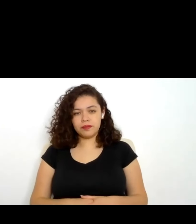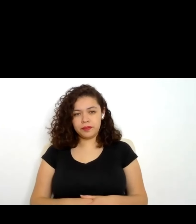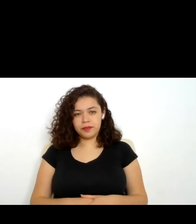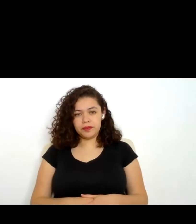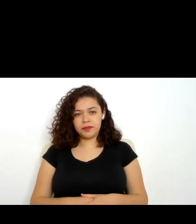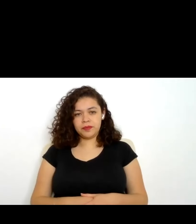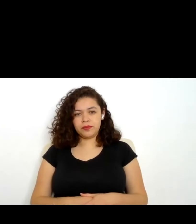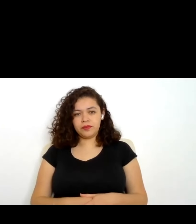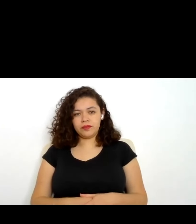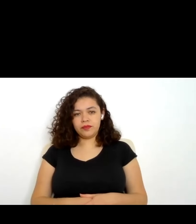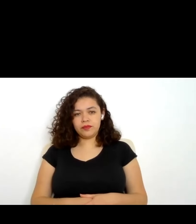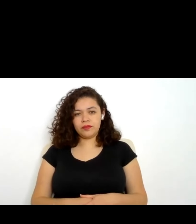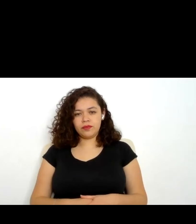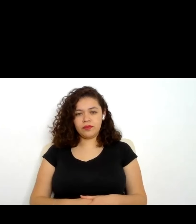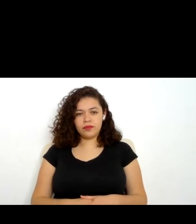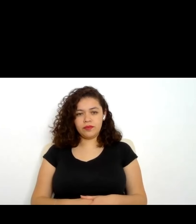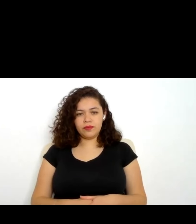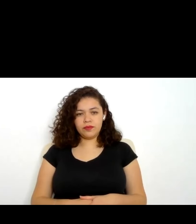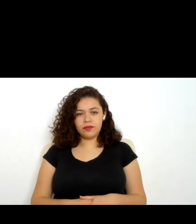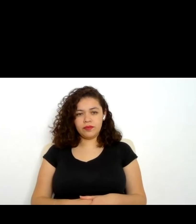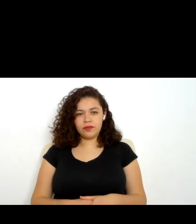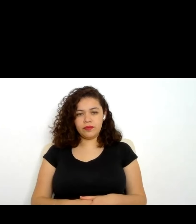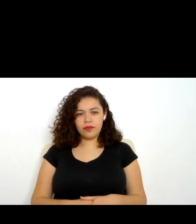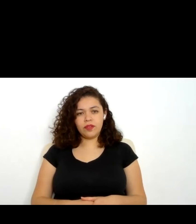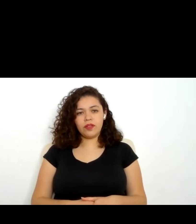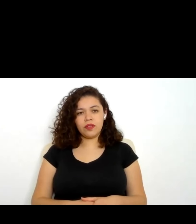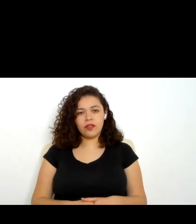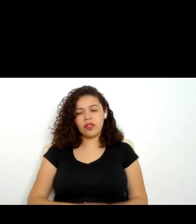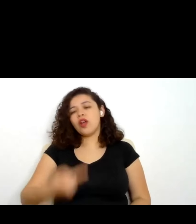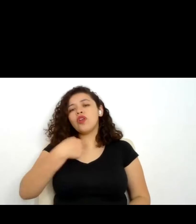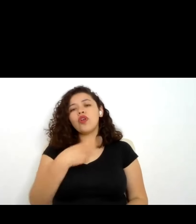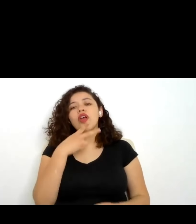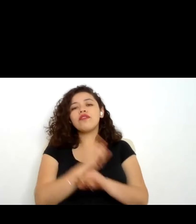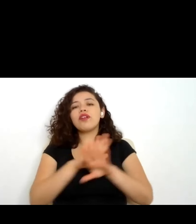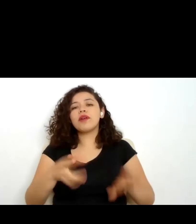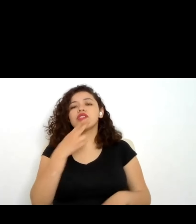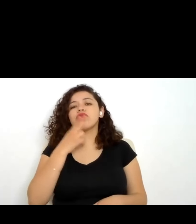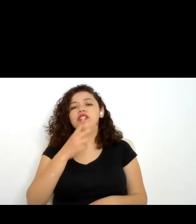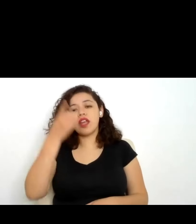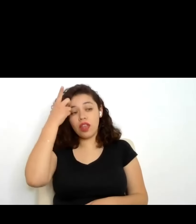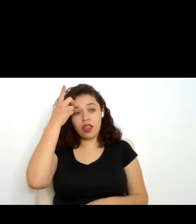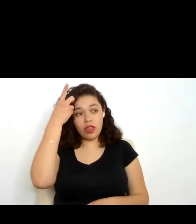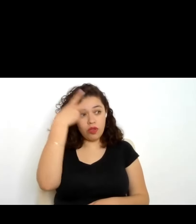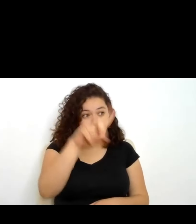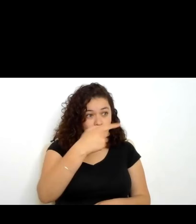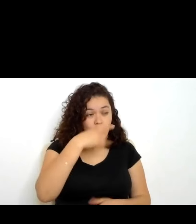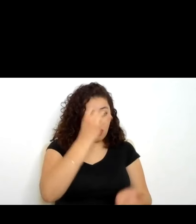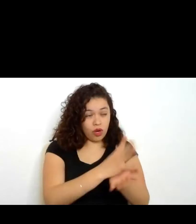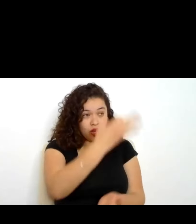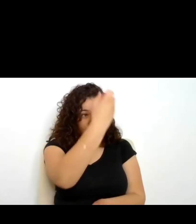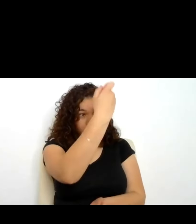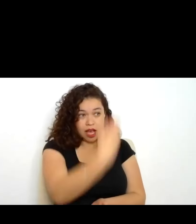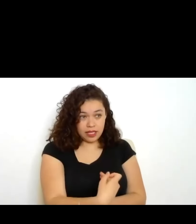titulares únicamente para lo que me fue autorizado. Entonces, yo le debo